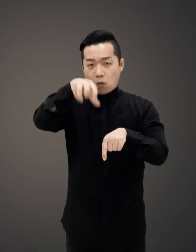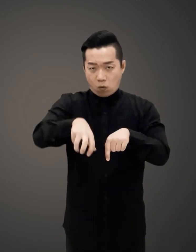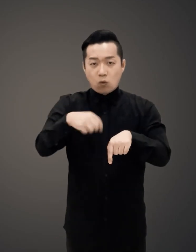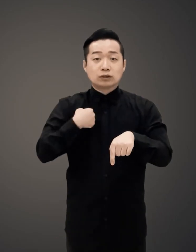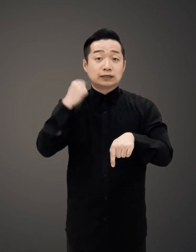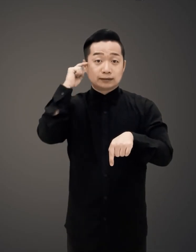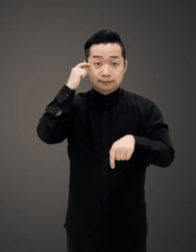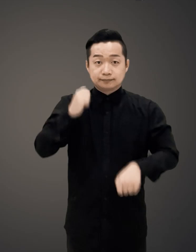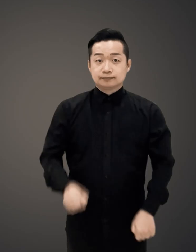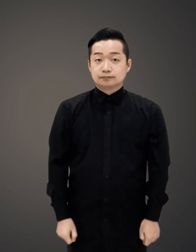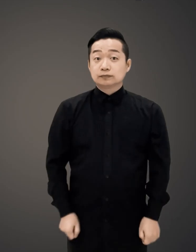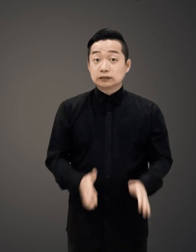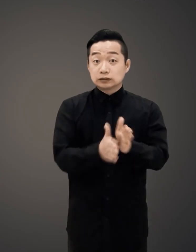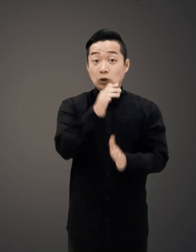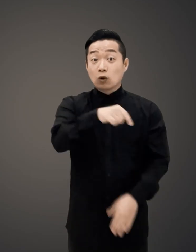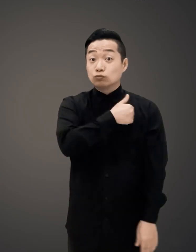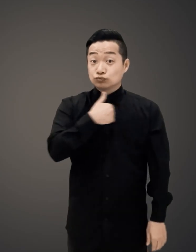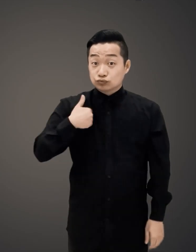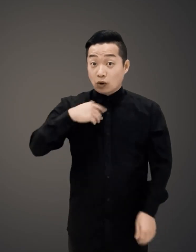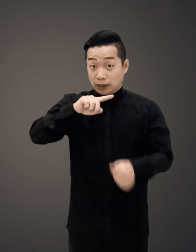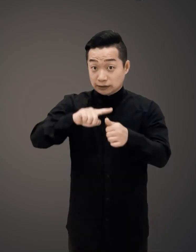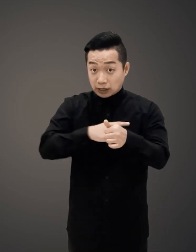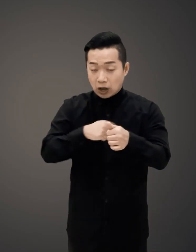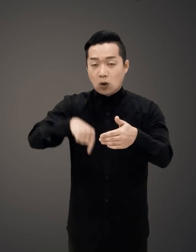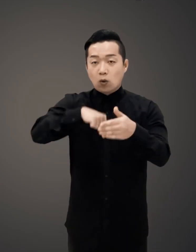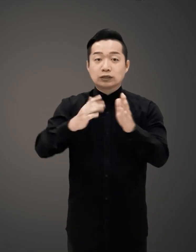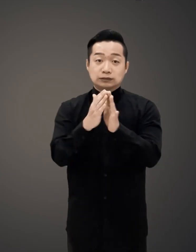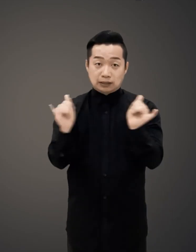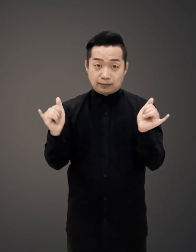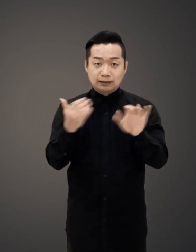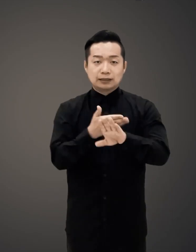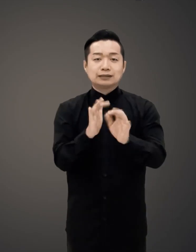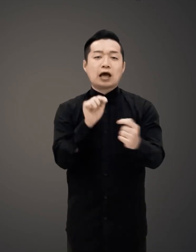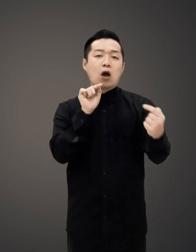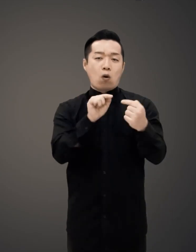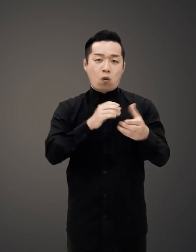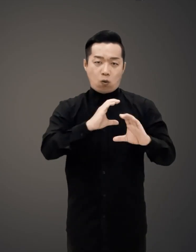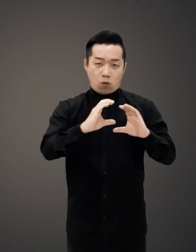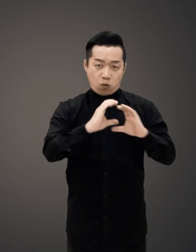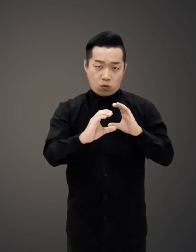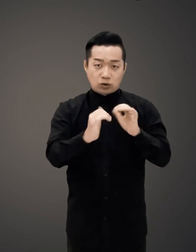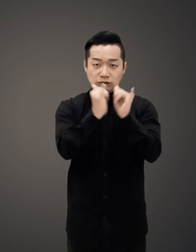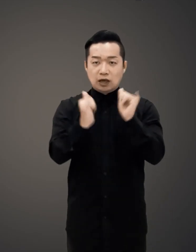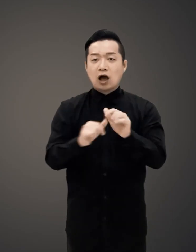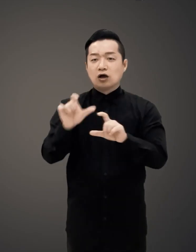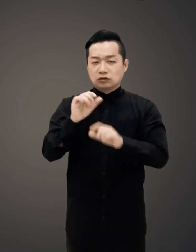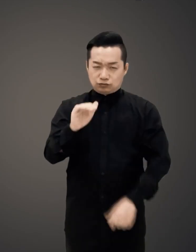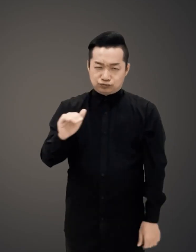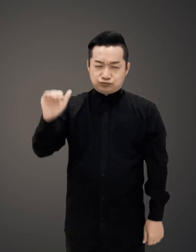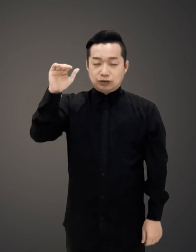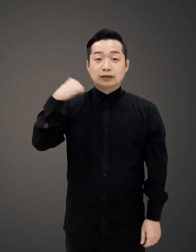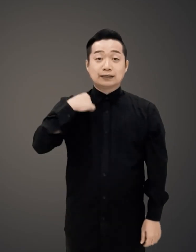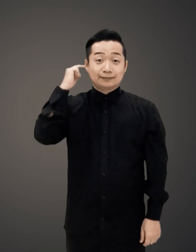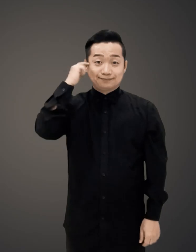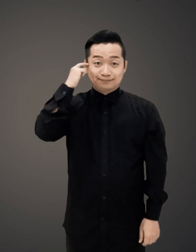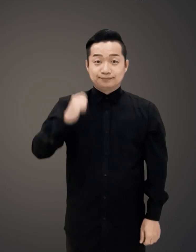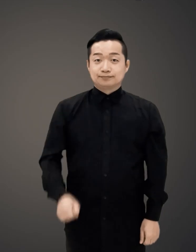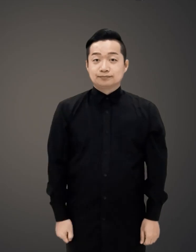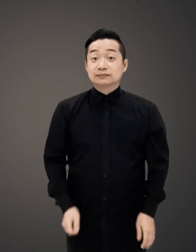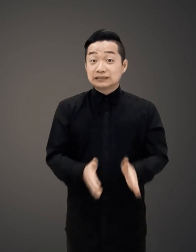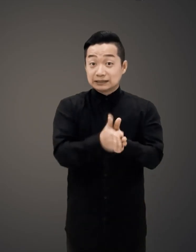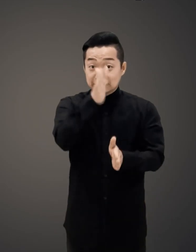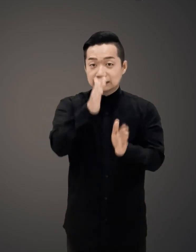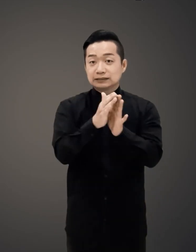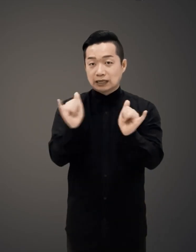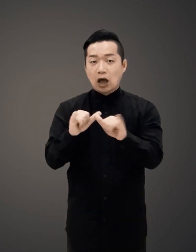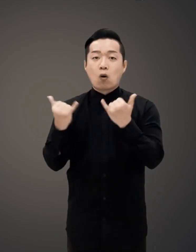생각을 합니다. 도시가 풍요로우면 그 속에서 사람들은 타인과 교류하고 그 사회는 좀 더 성숙해진다고 생각을 합니다. 그래서